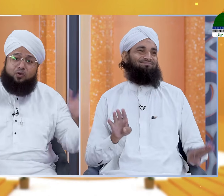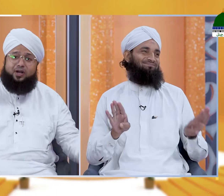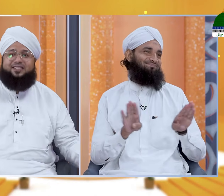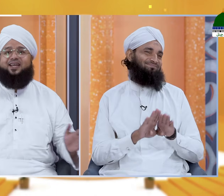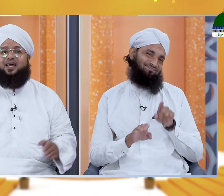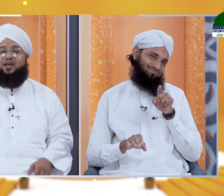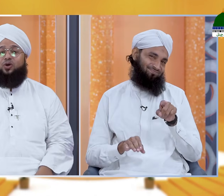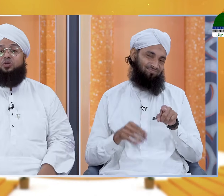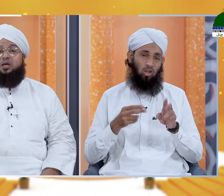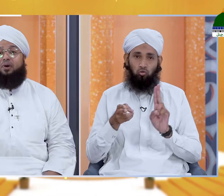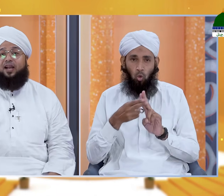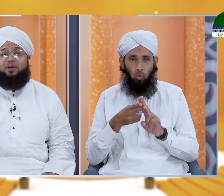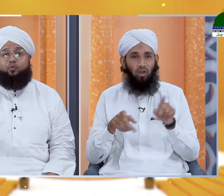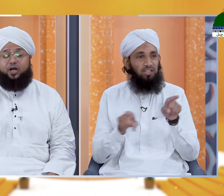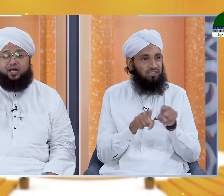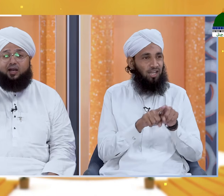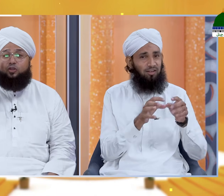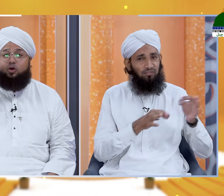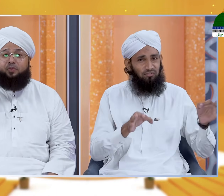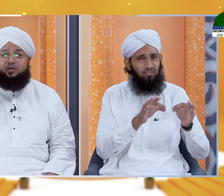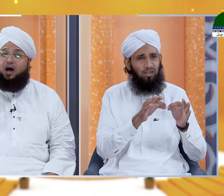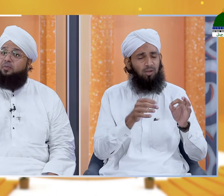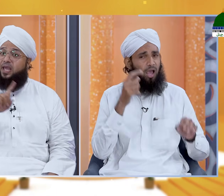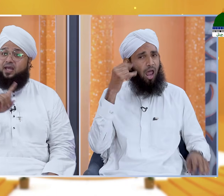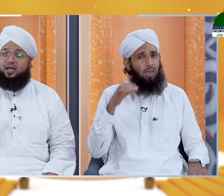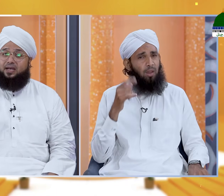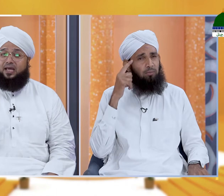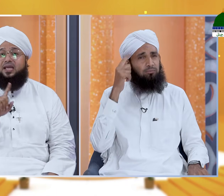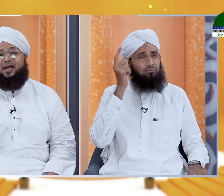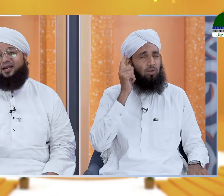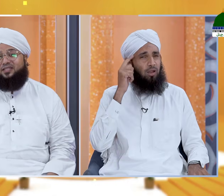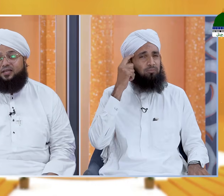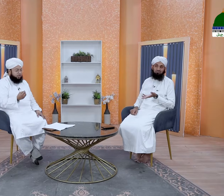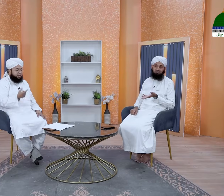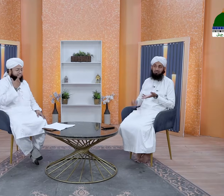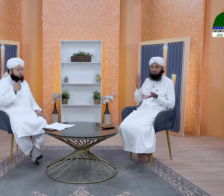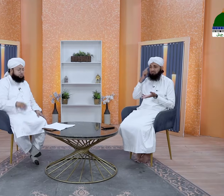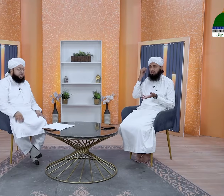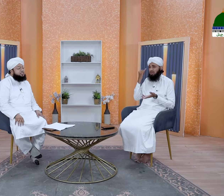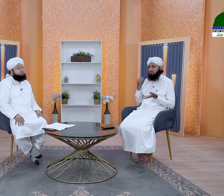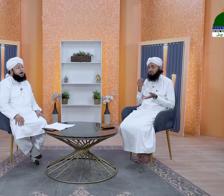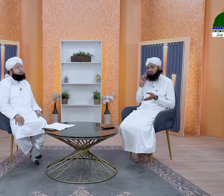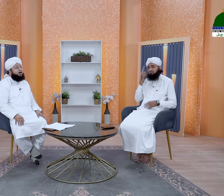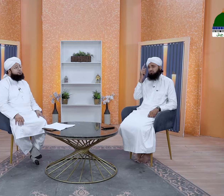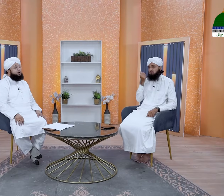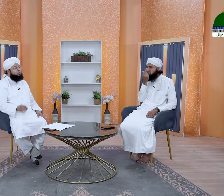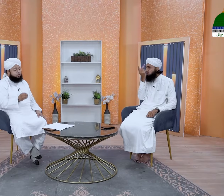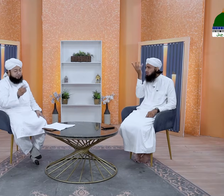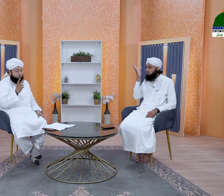موڑنا چاہیے، ان کے بارے میں برے خیالات کو اپنے دماغ میں نہیں لانا چاہیے. لیکن افسوس کہ آج بات پر لوگ بدگمانی